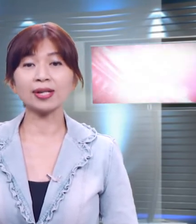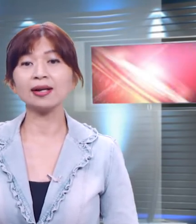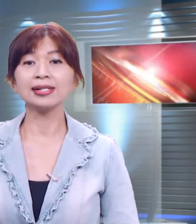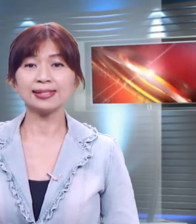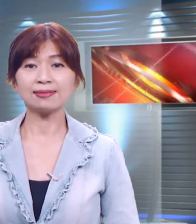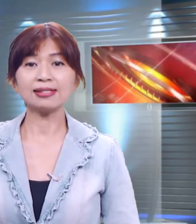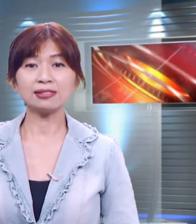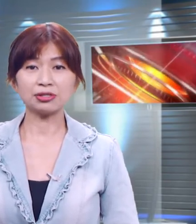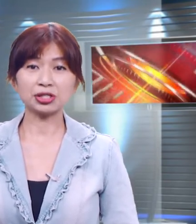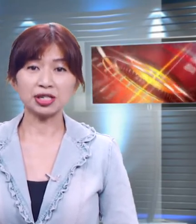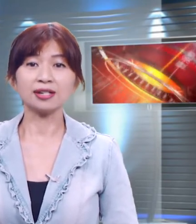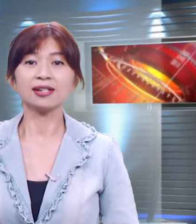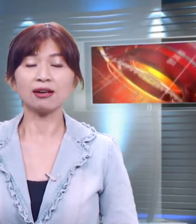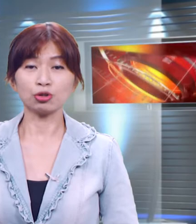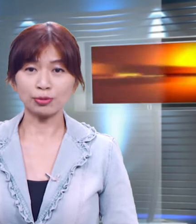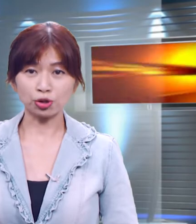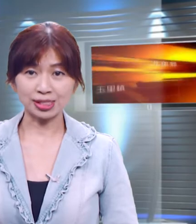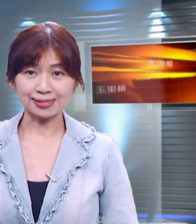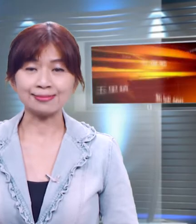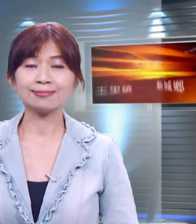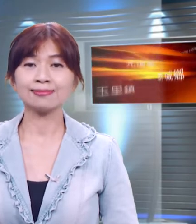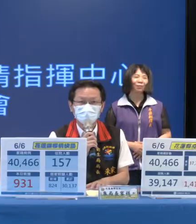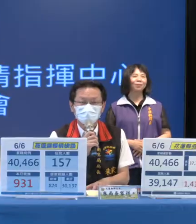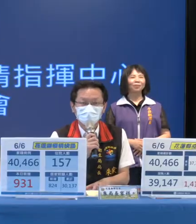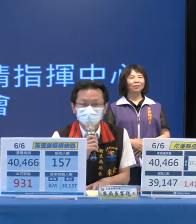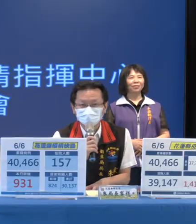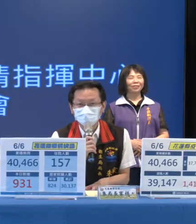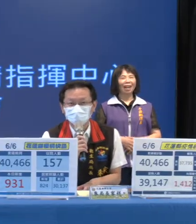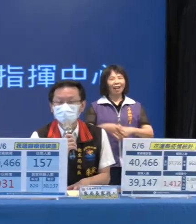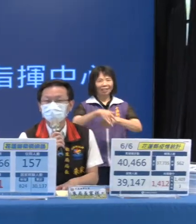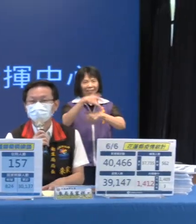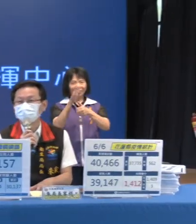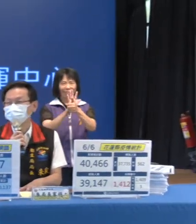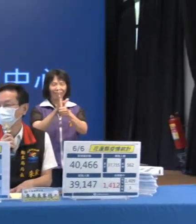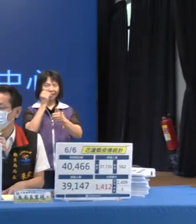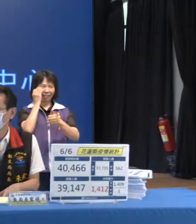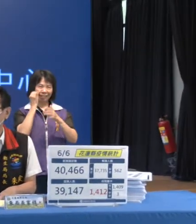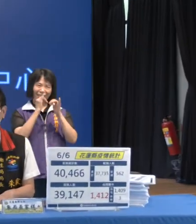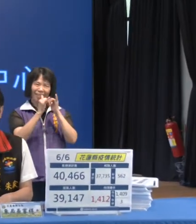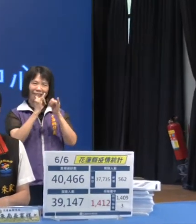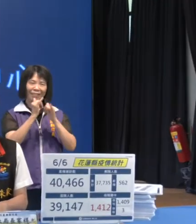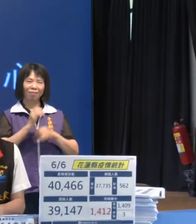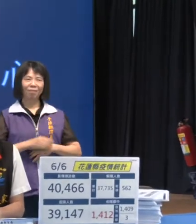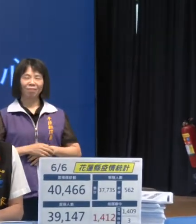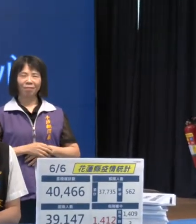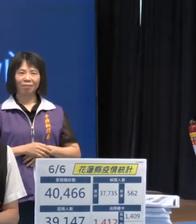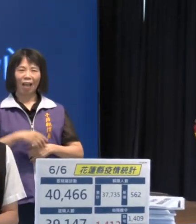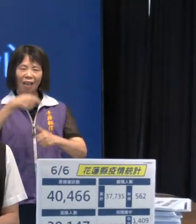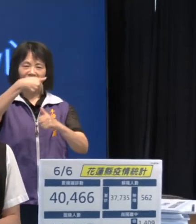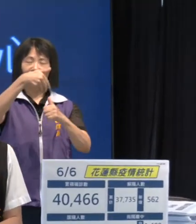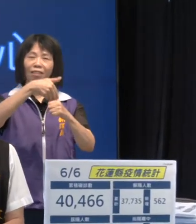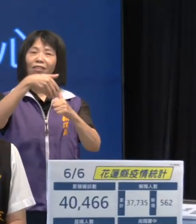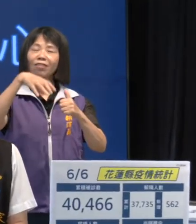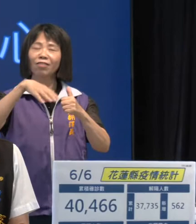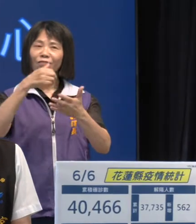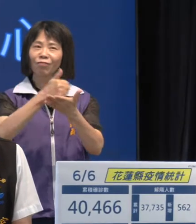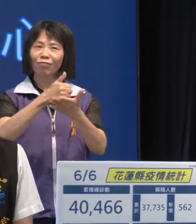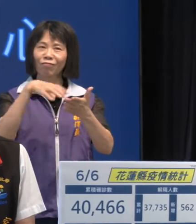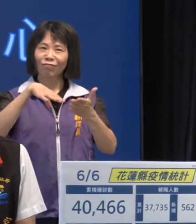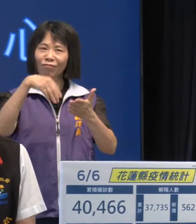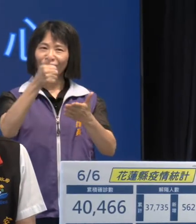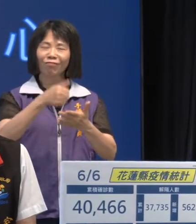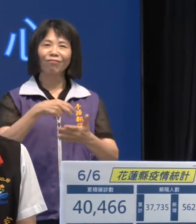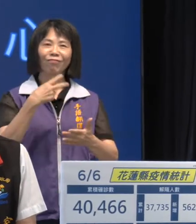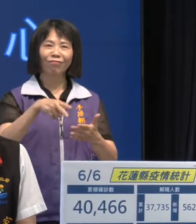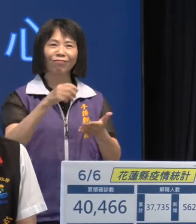说明了相关政策要怎么执行。 花莲县6号新增了931例确诊个案，其中小于18岁的